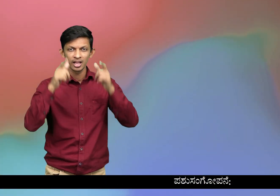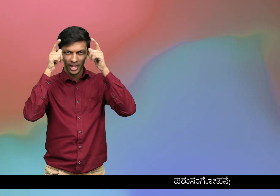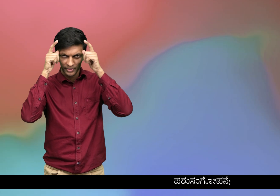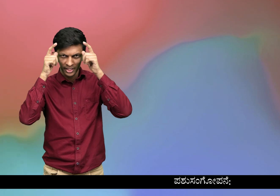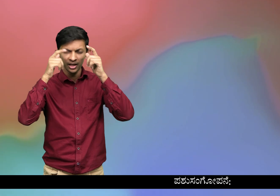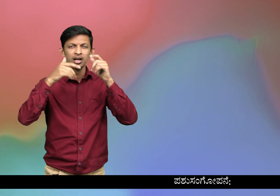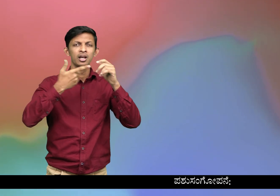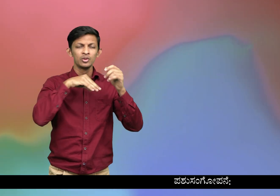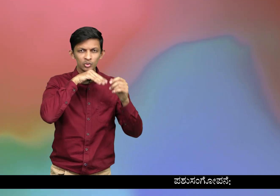ಪಶುಸಂಗೋಪನೆ